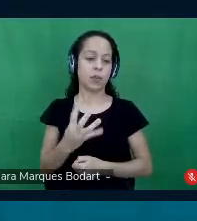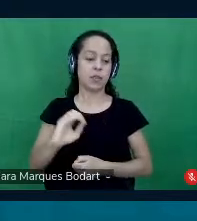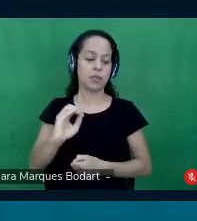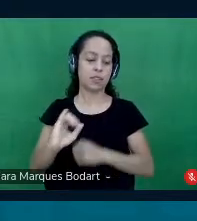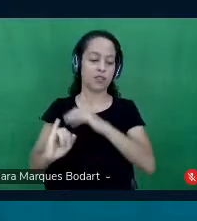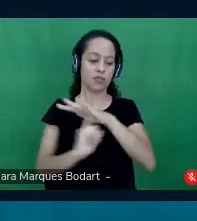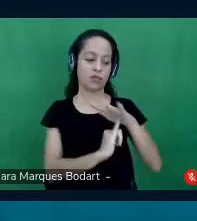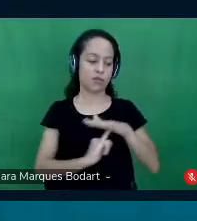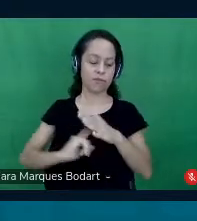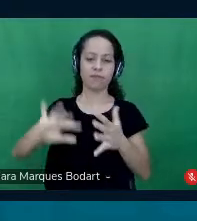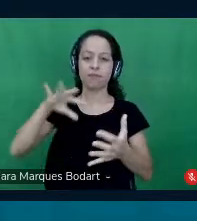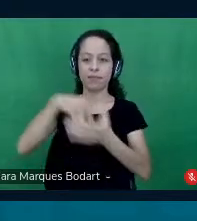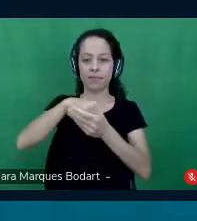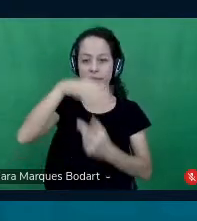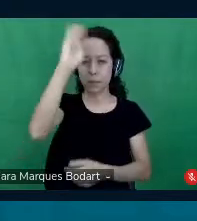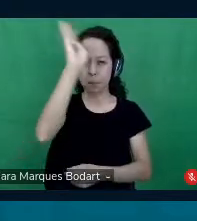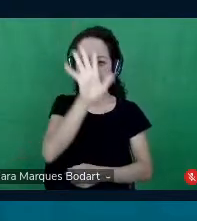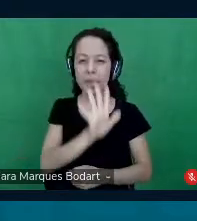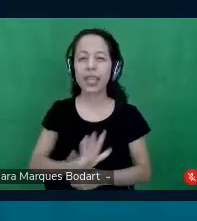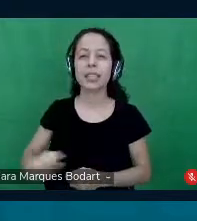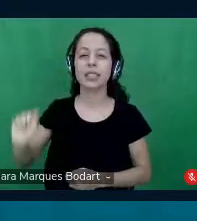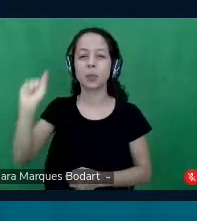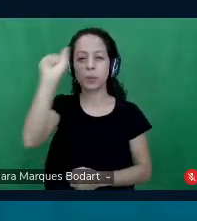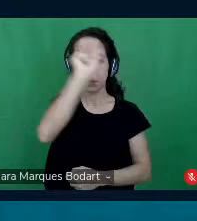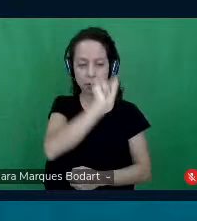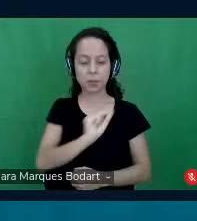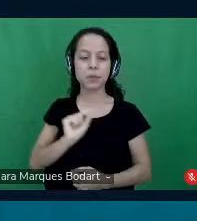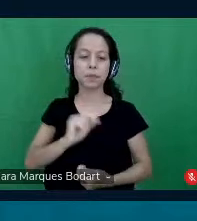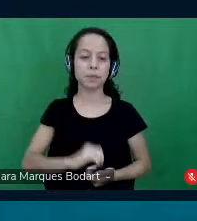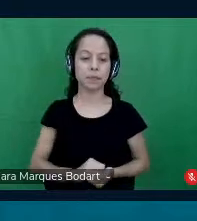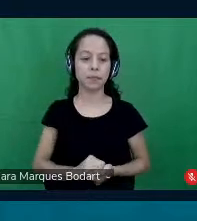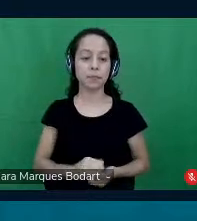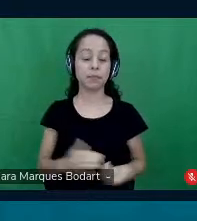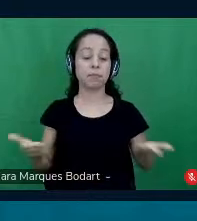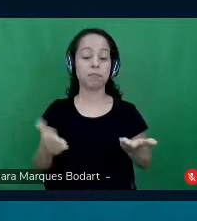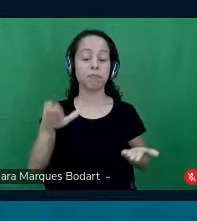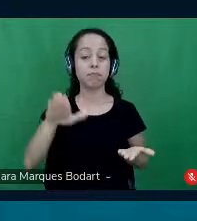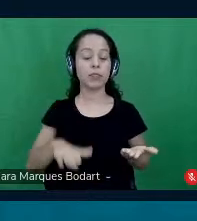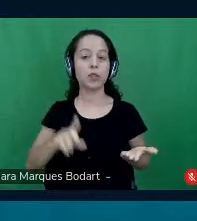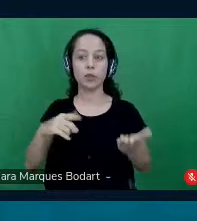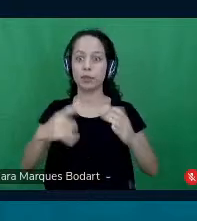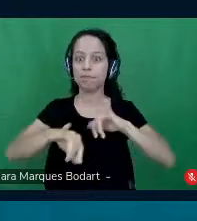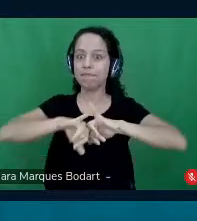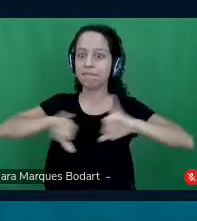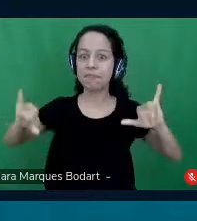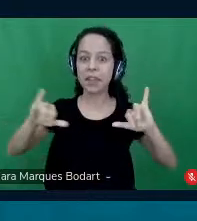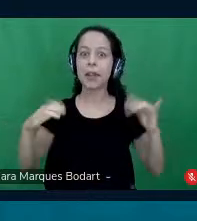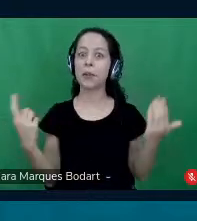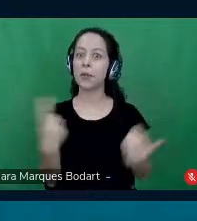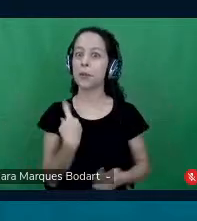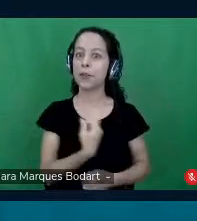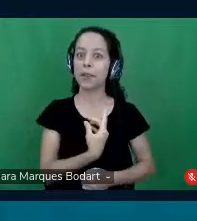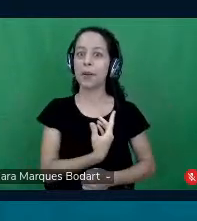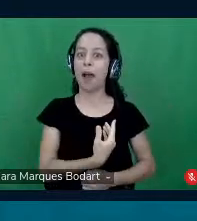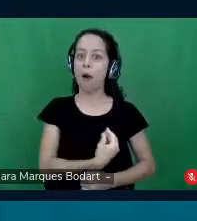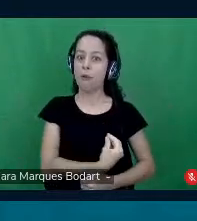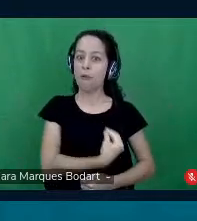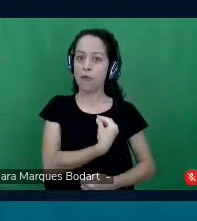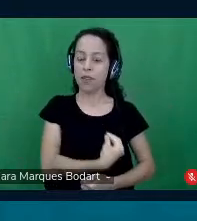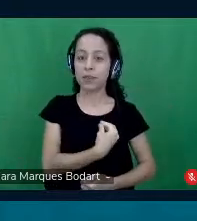em todo o território nacional. Nessa tarde, vale registrar que estamos ao vivo para